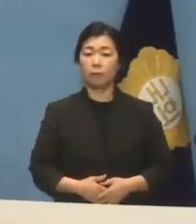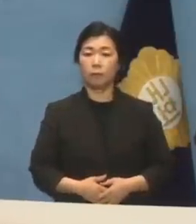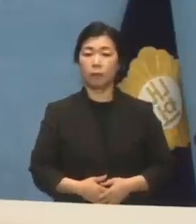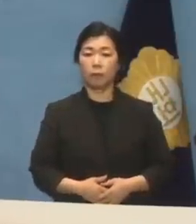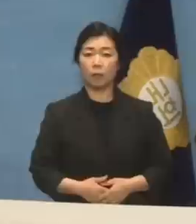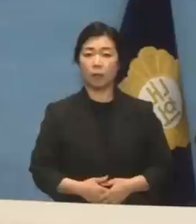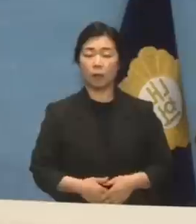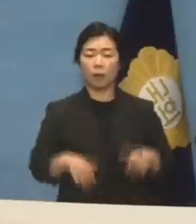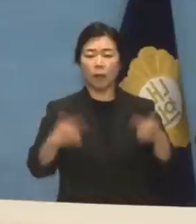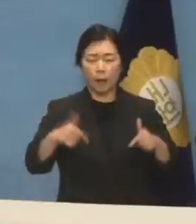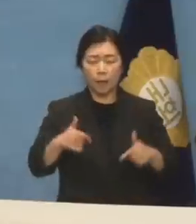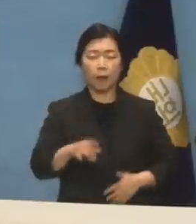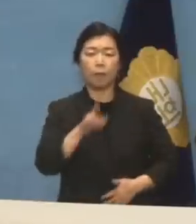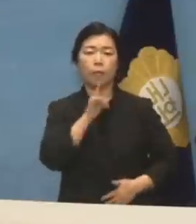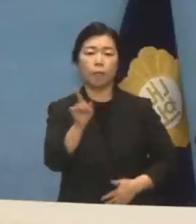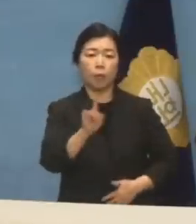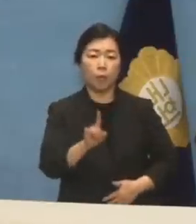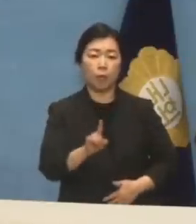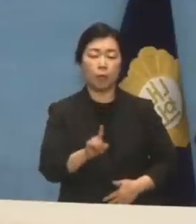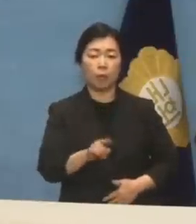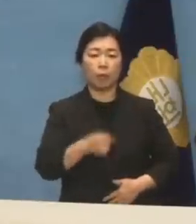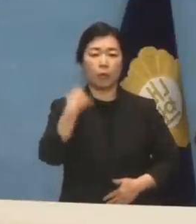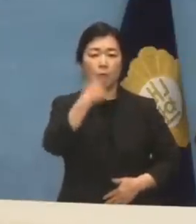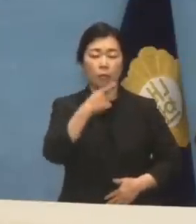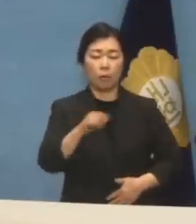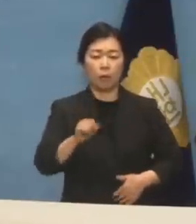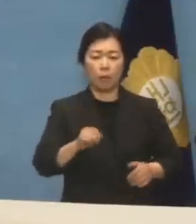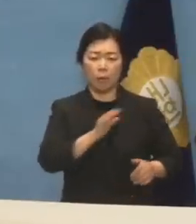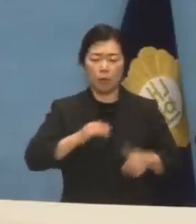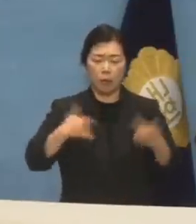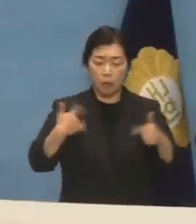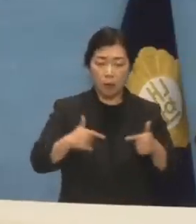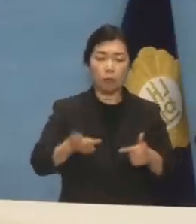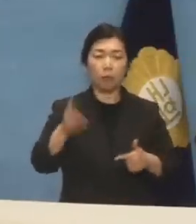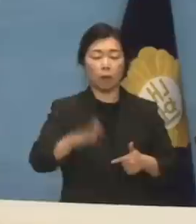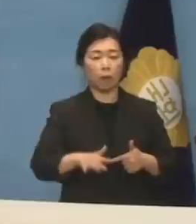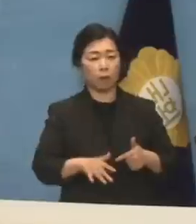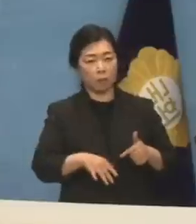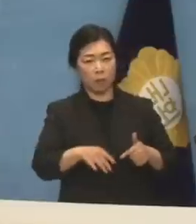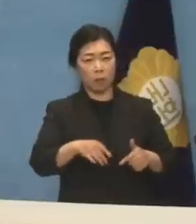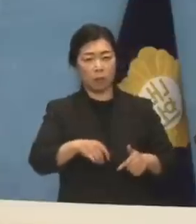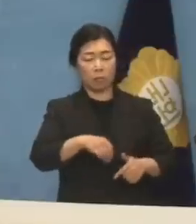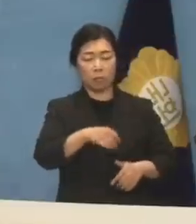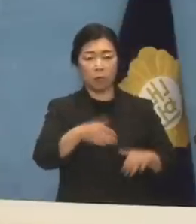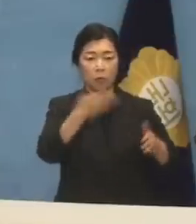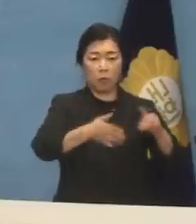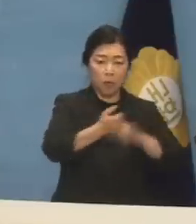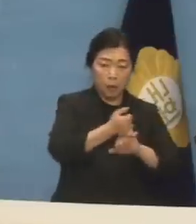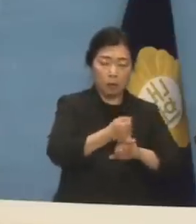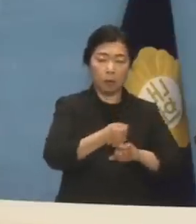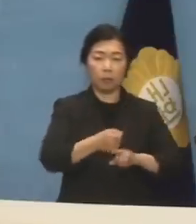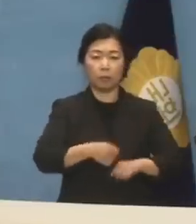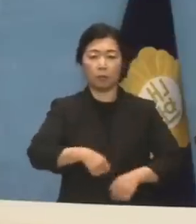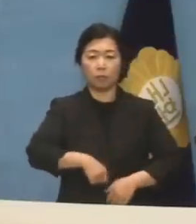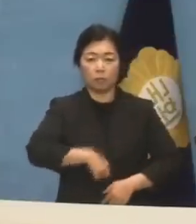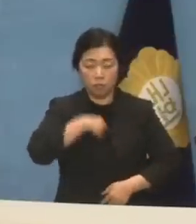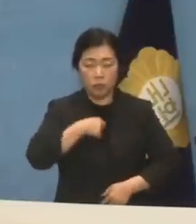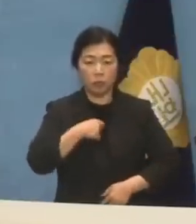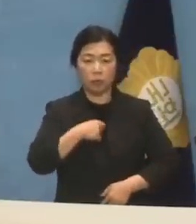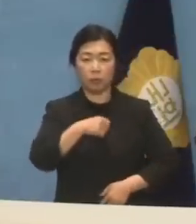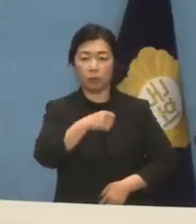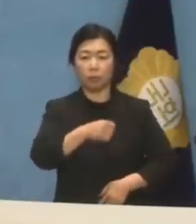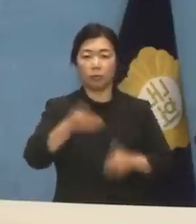입만 열면 배신입니다. 공약, 공정, 상식, 법치주의, 민주주의 다 배신하고